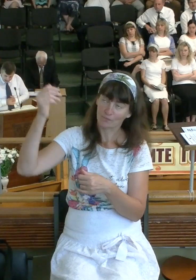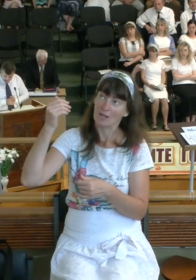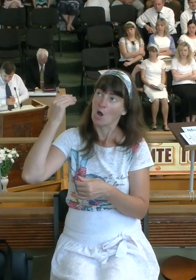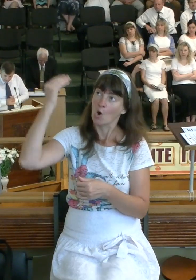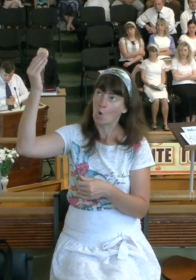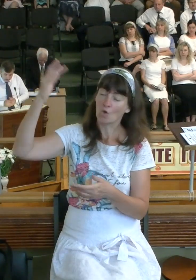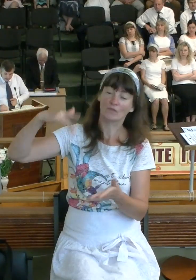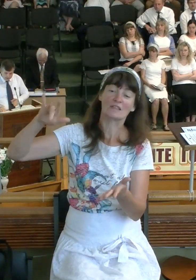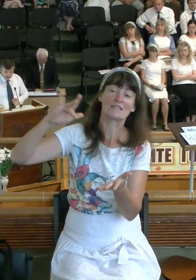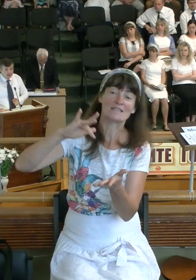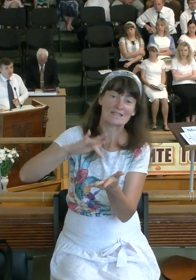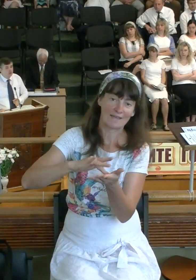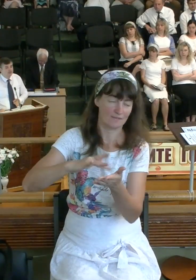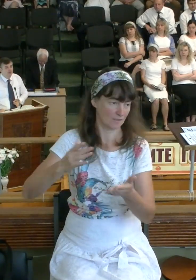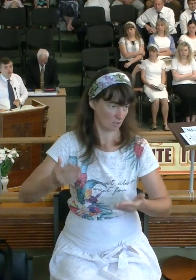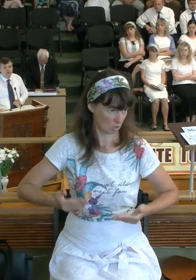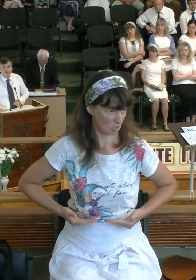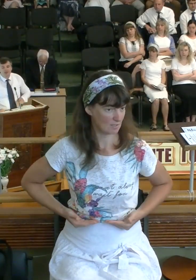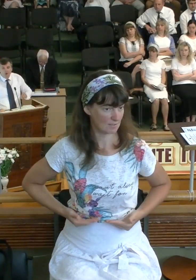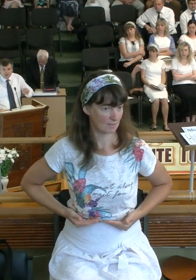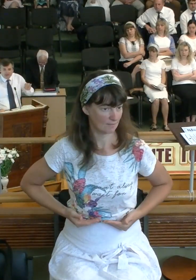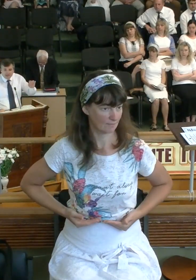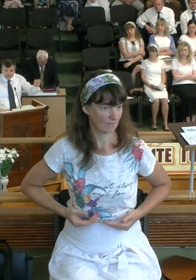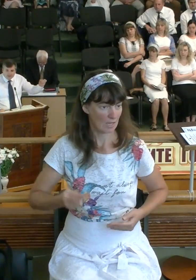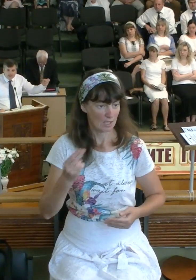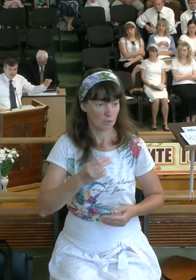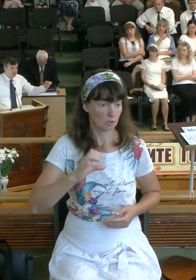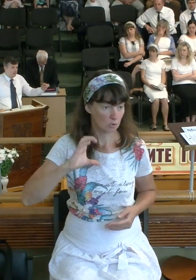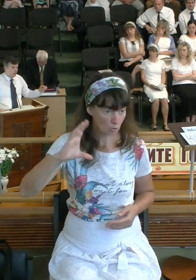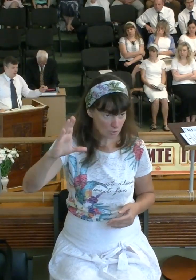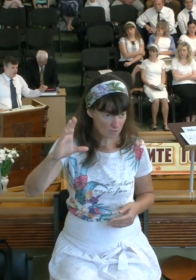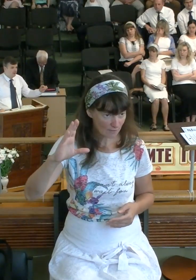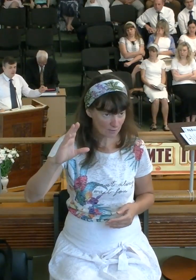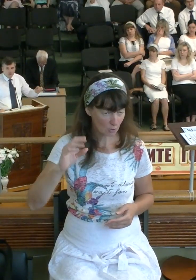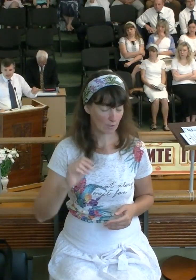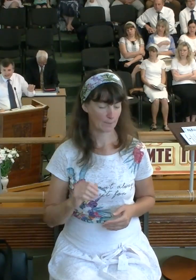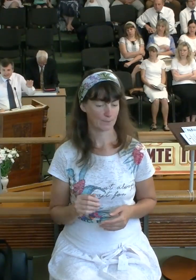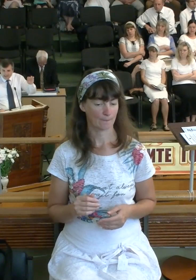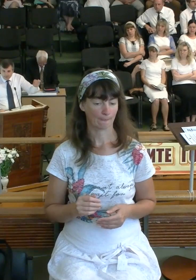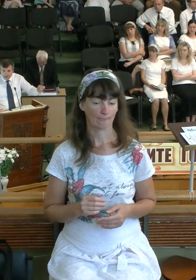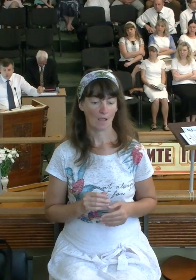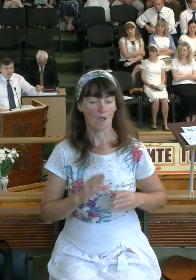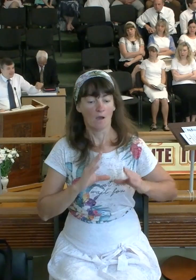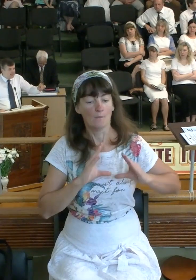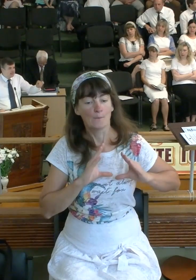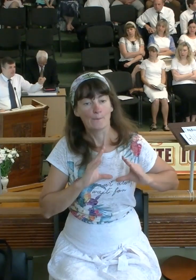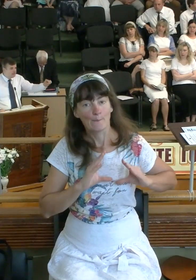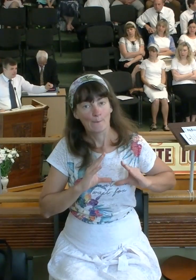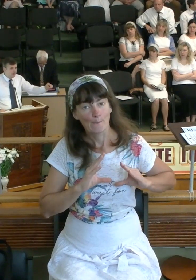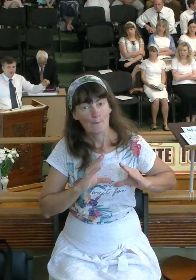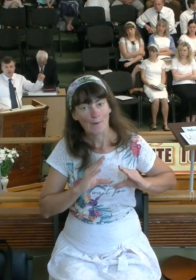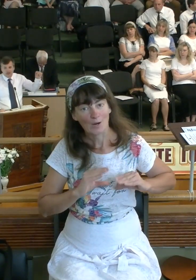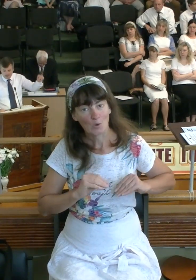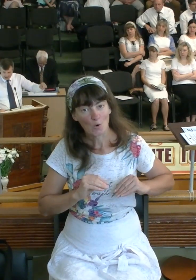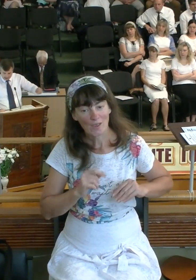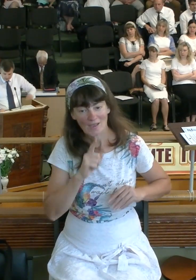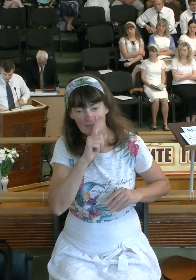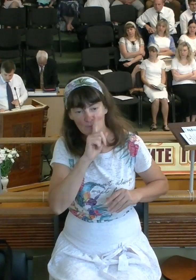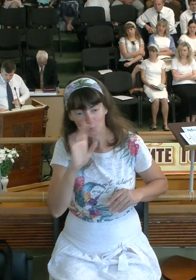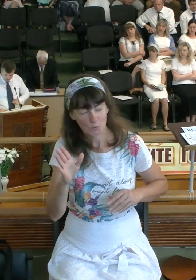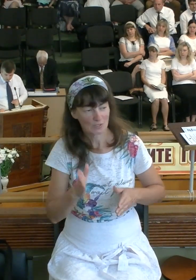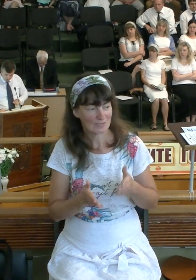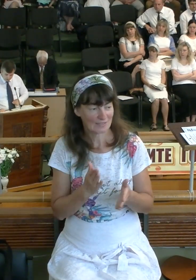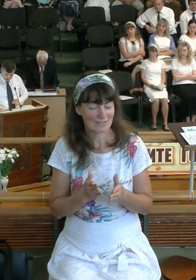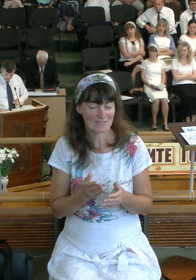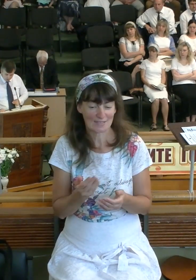центром Писания. И вы знаете, Дух Святой, он не даст нам никакого покоя. Он не даст нам покоя, если мы не преображаемся